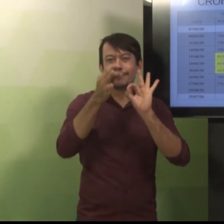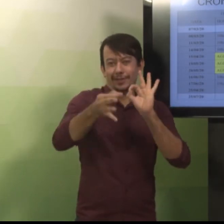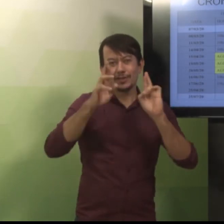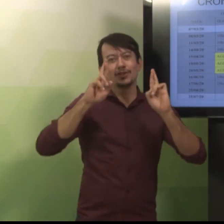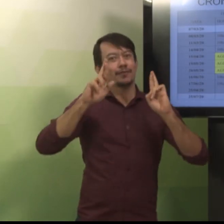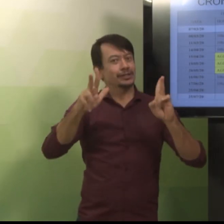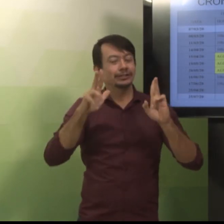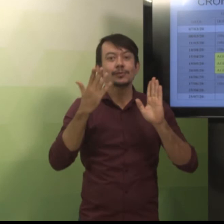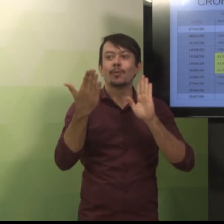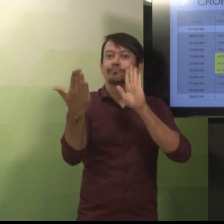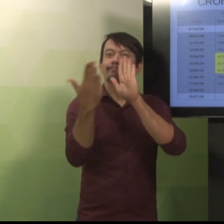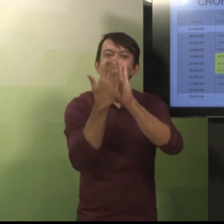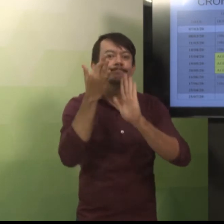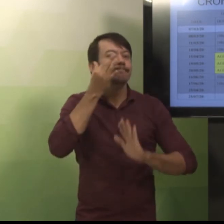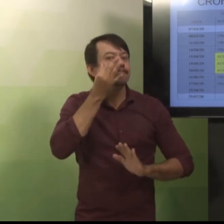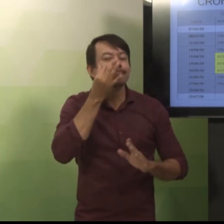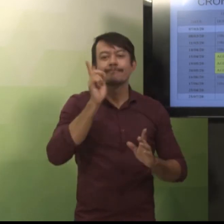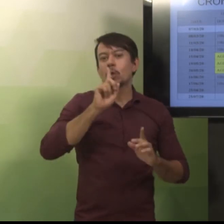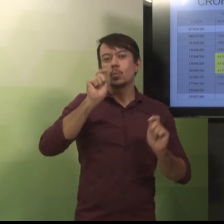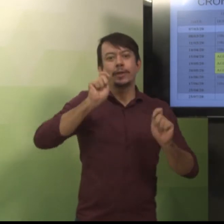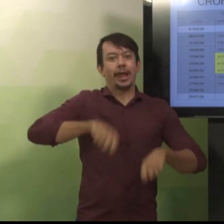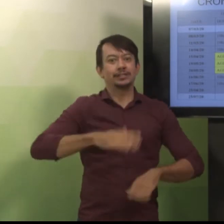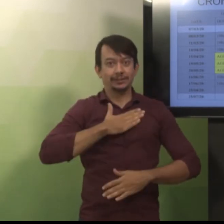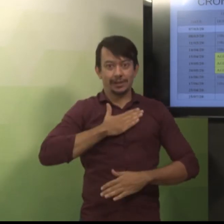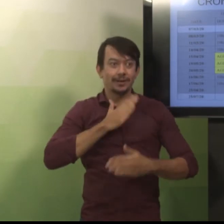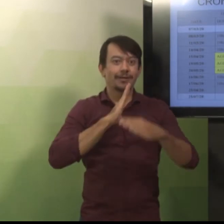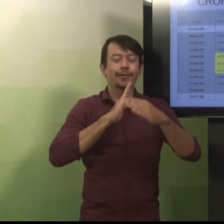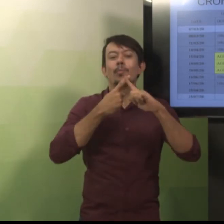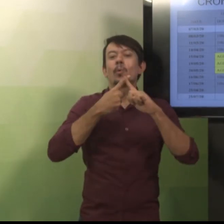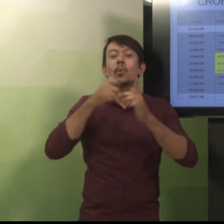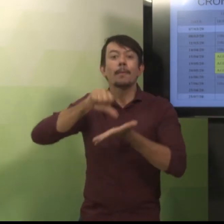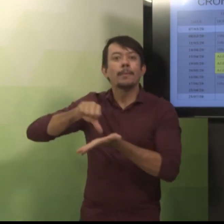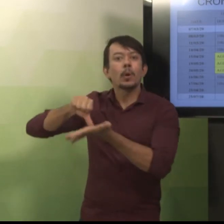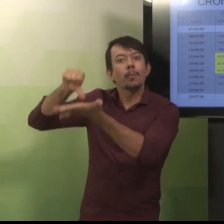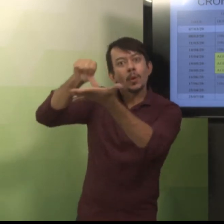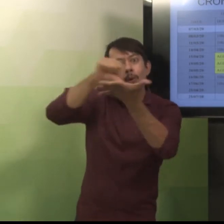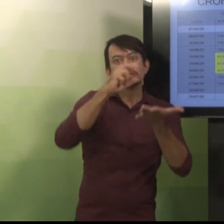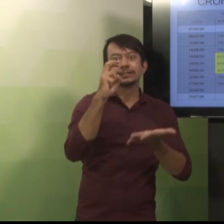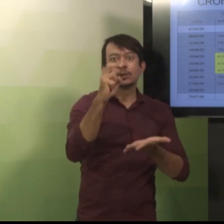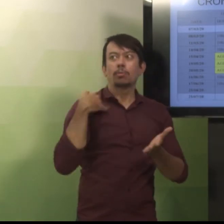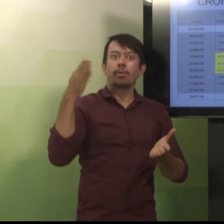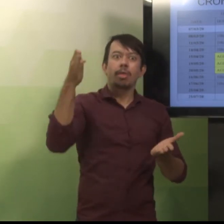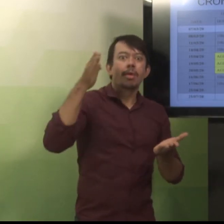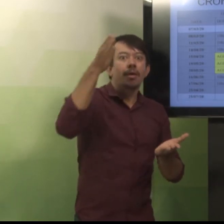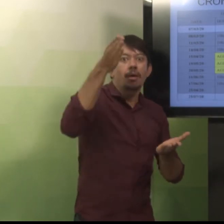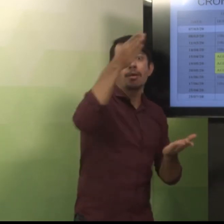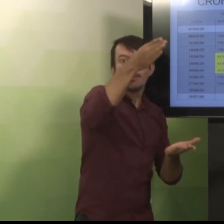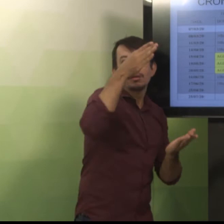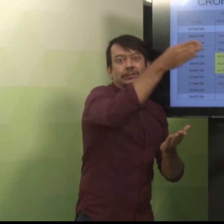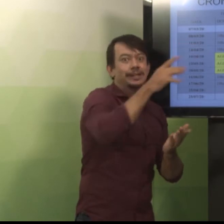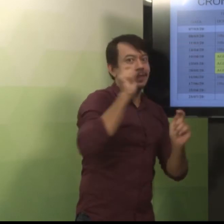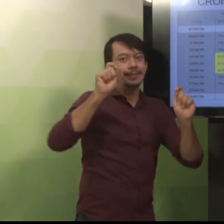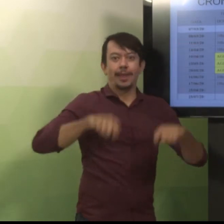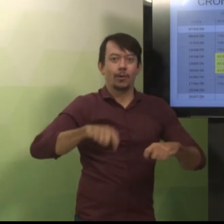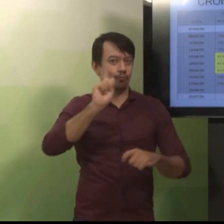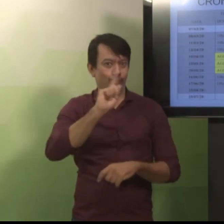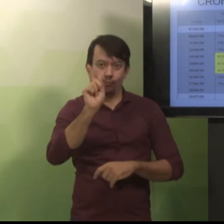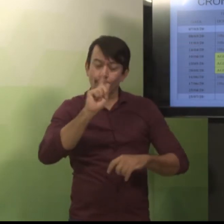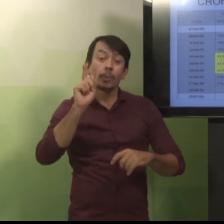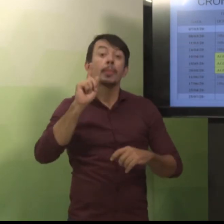E, como é a distância, não dá para eu ter esse atendimento presencial e ir a todos os polos, isso eu não